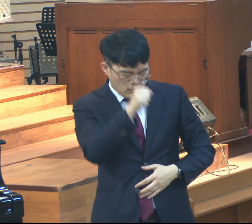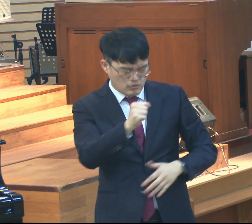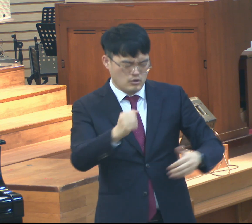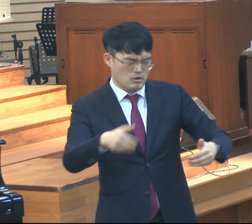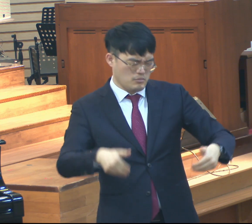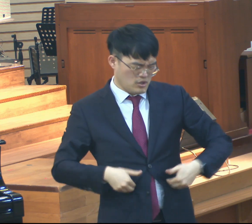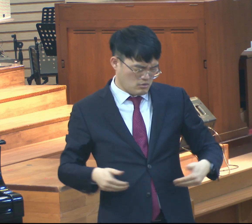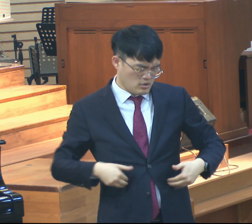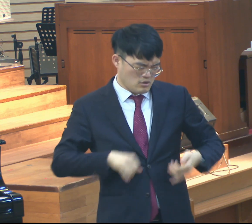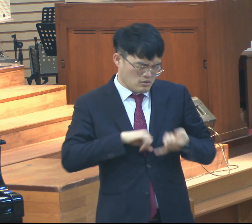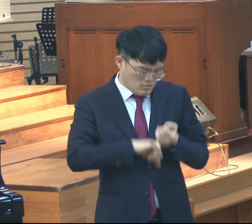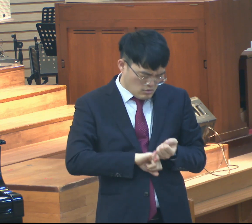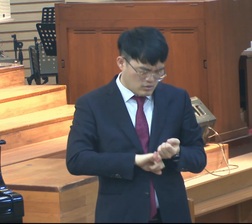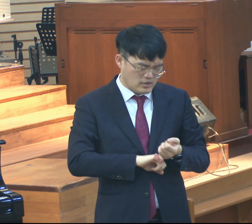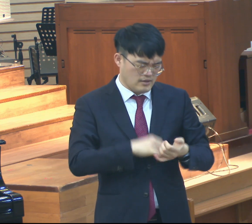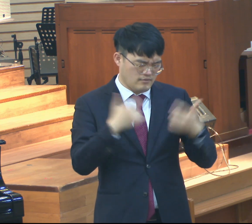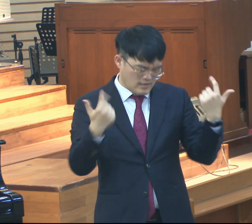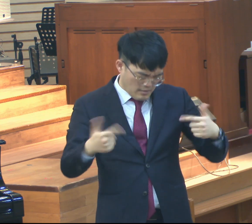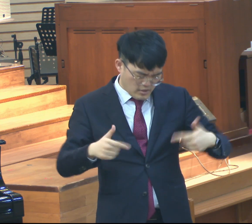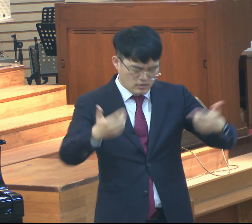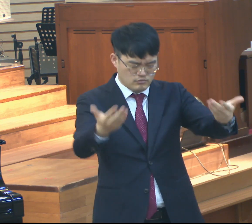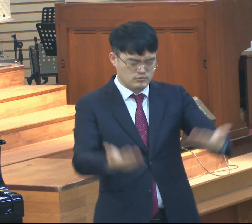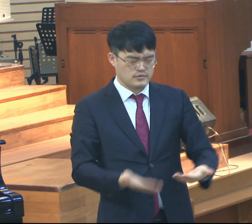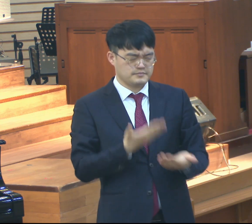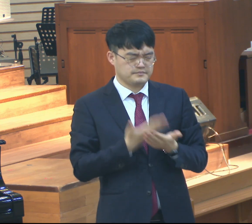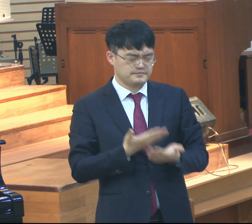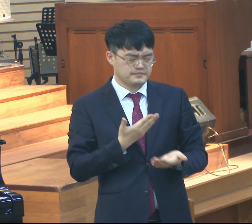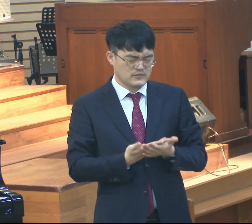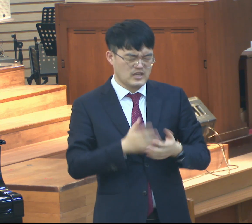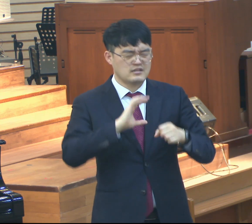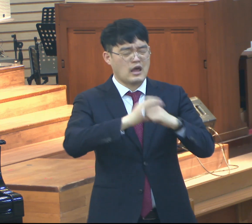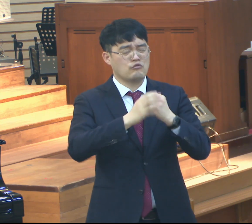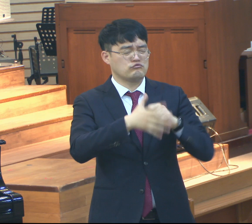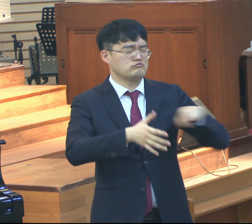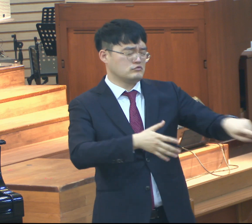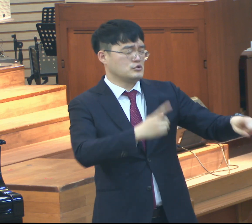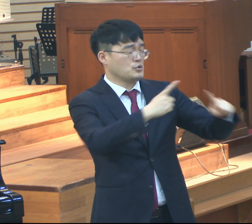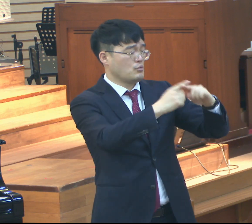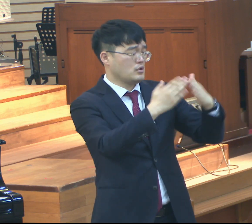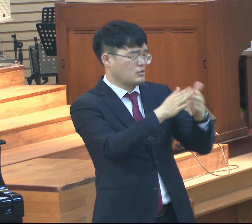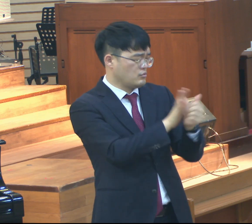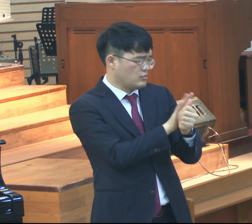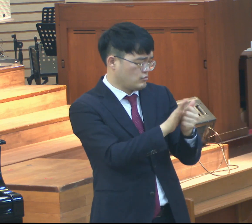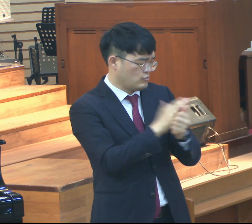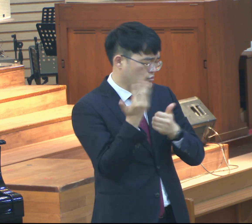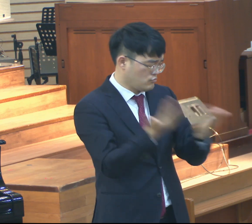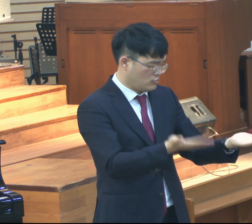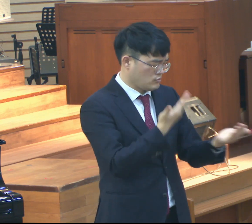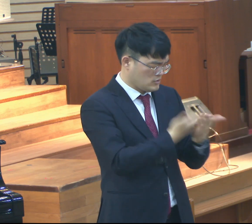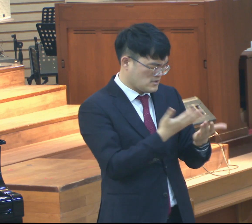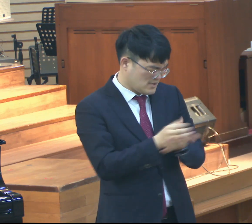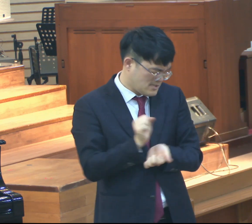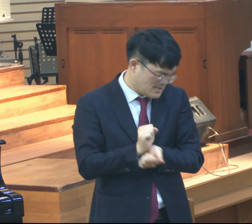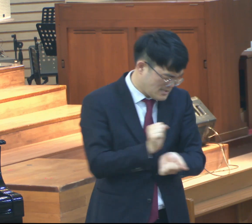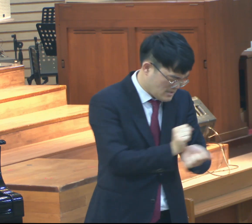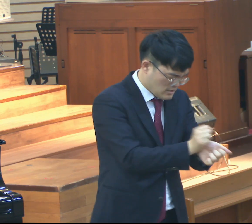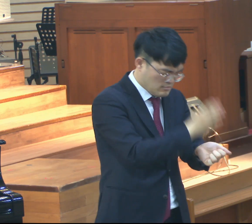날마다 공급하여 주옵소서. 되고 있는 교회들을 위로해 주옵소서. 전염병이 더 확산되지